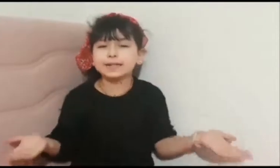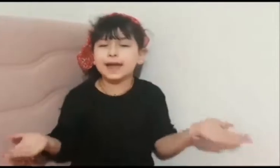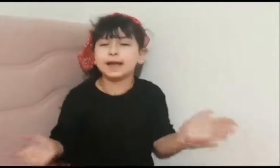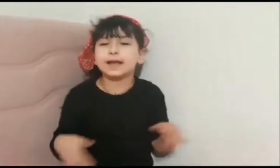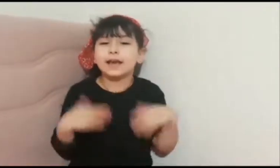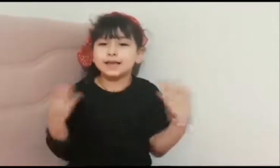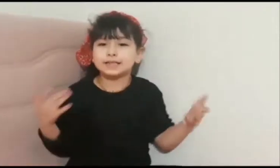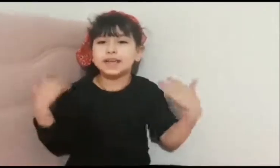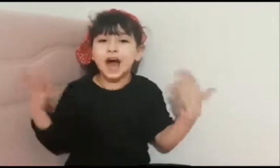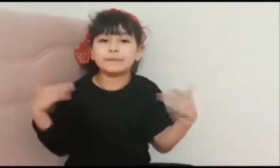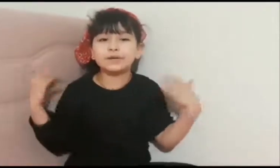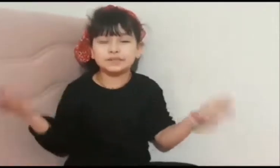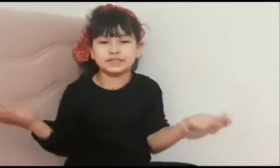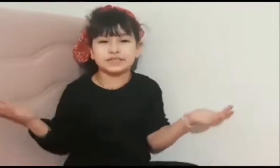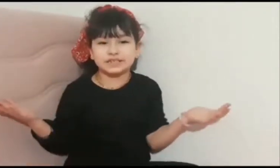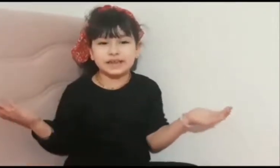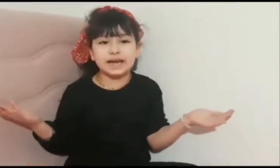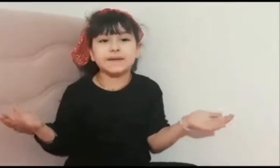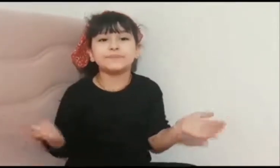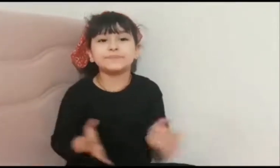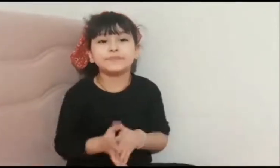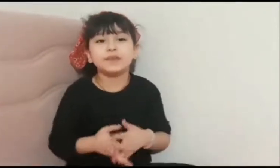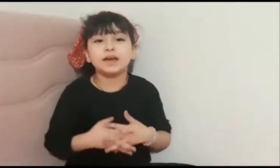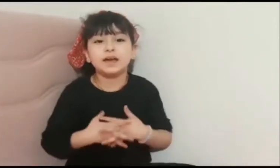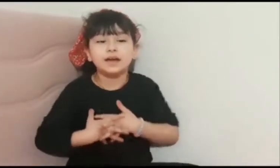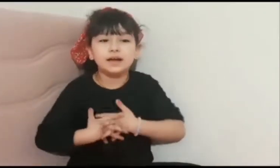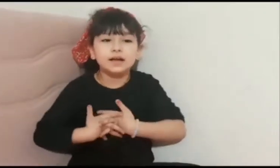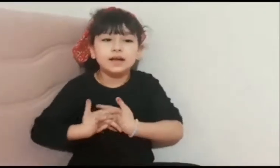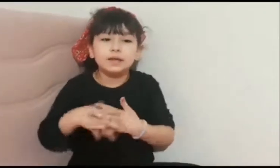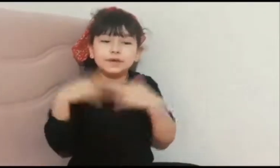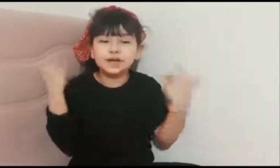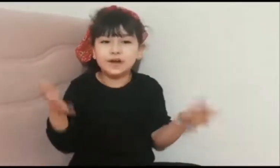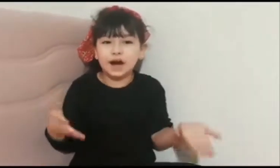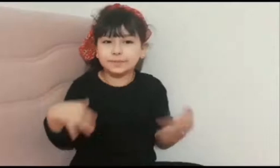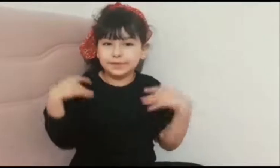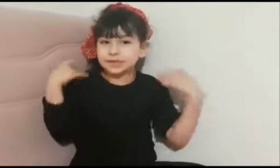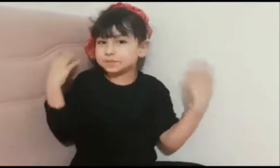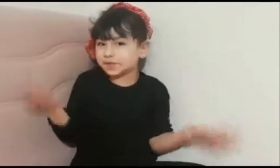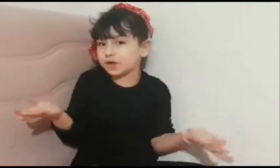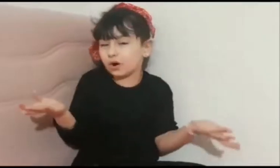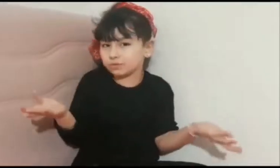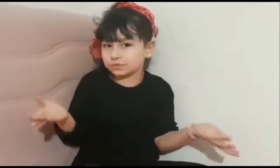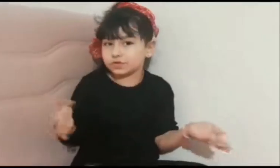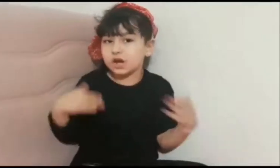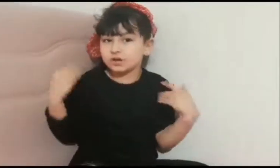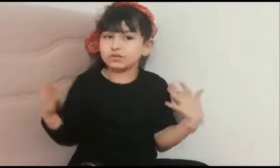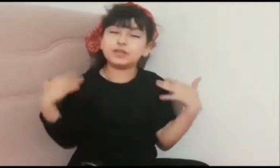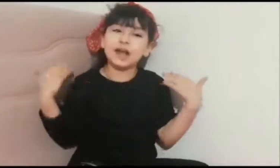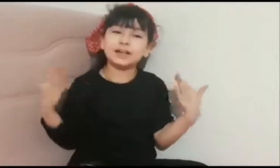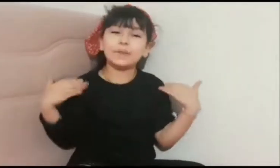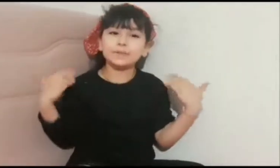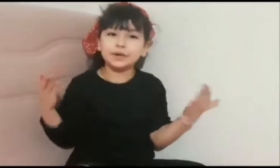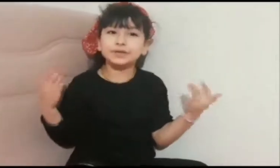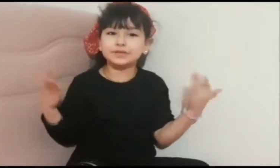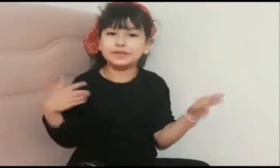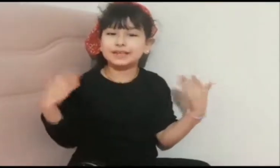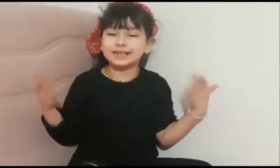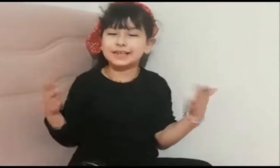oynarken eski hamam içinde. Bir varmış bir yokmuş. Günlerden bir gün tilki